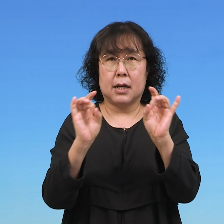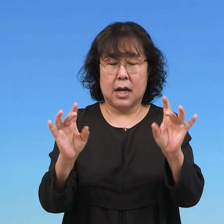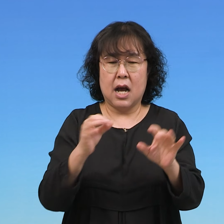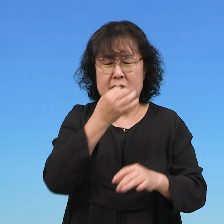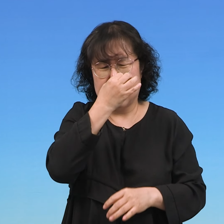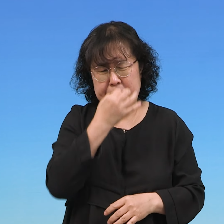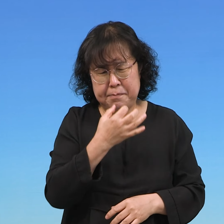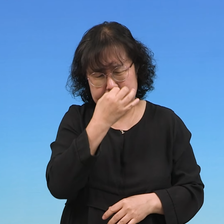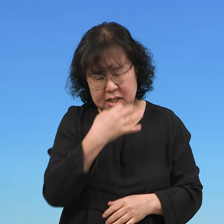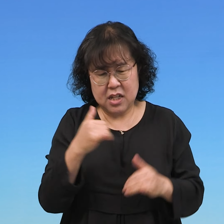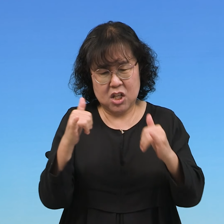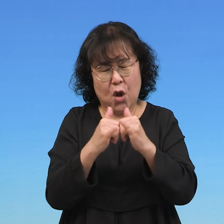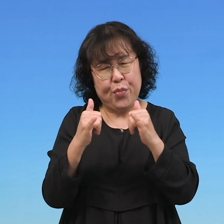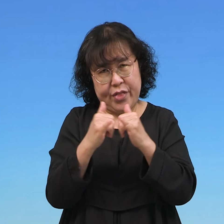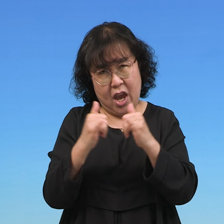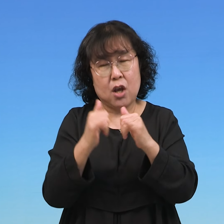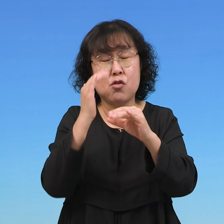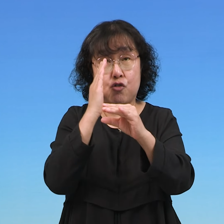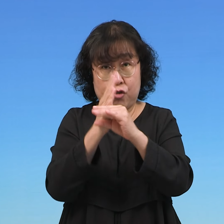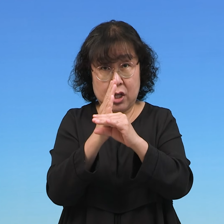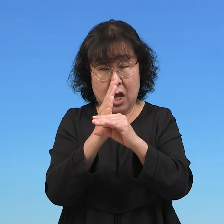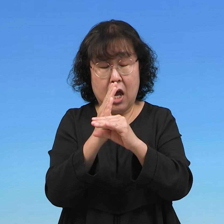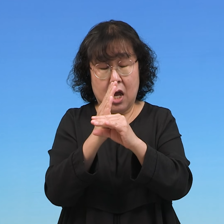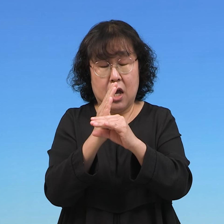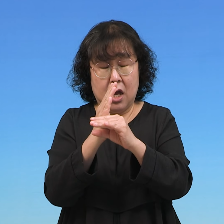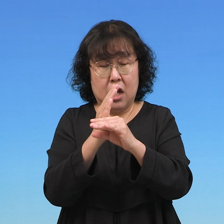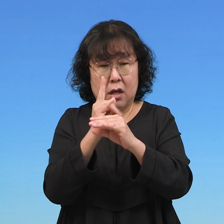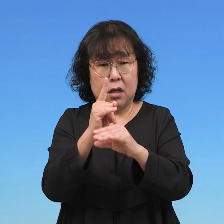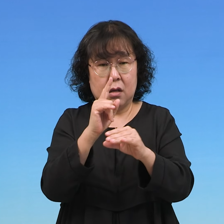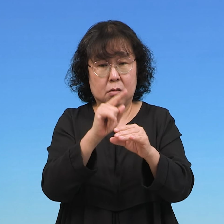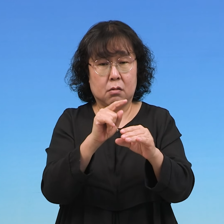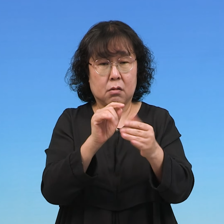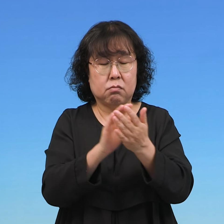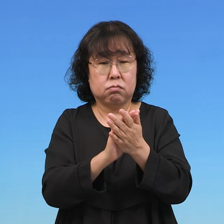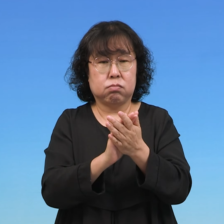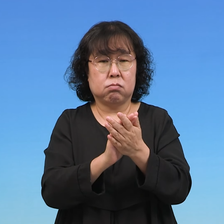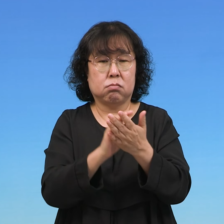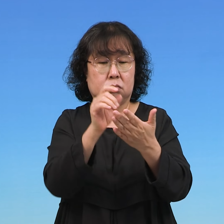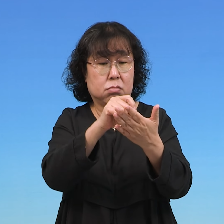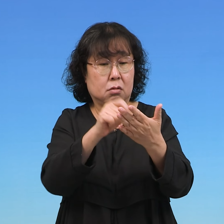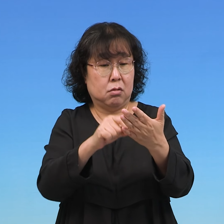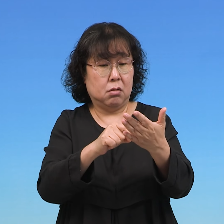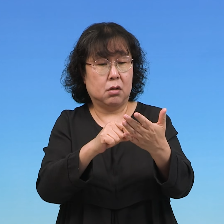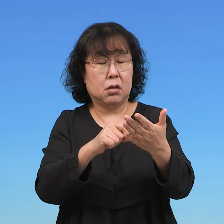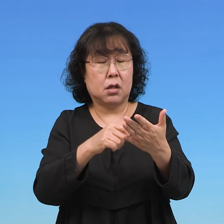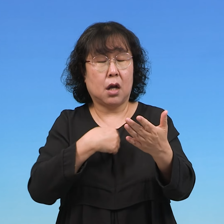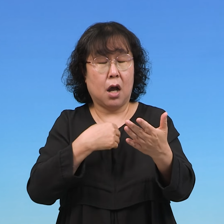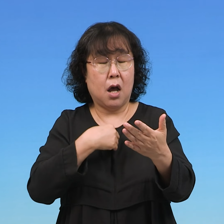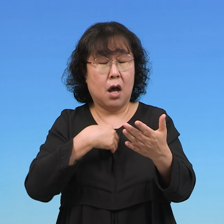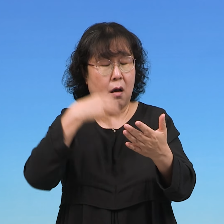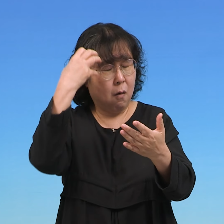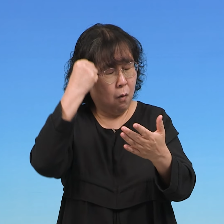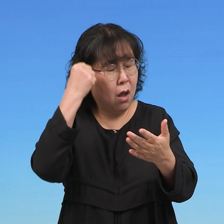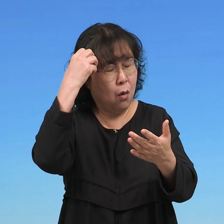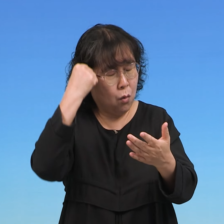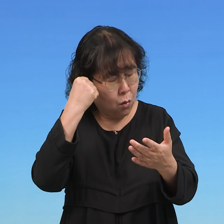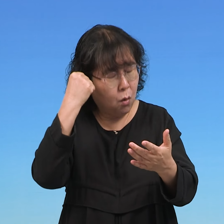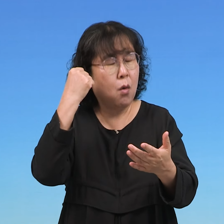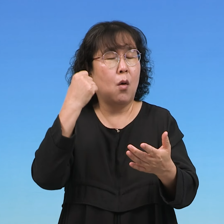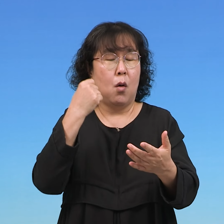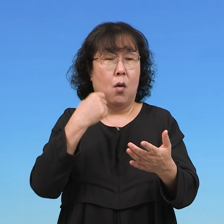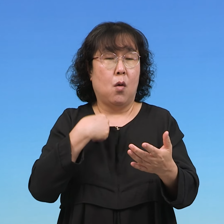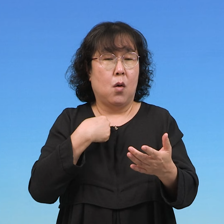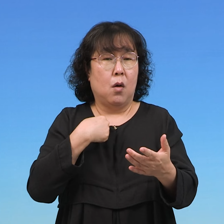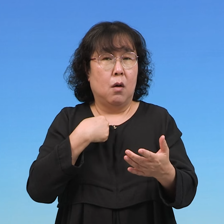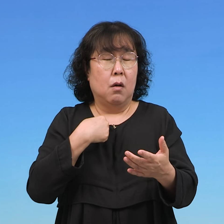전투를 치르고 있으니. 제가 이거를 옮겨 적어가지고 이 내용을 묵상하고 살피면서